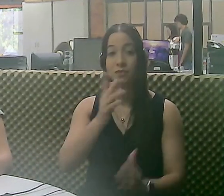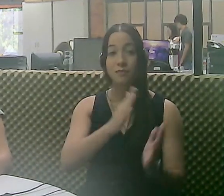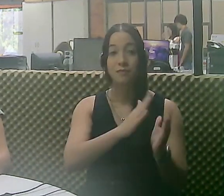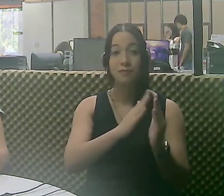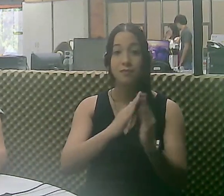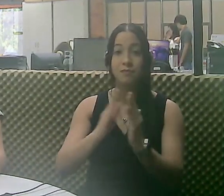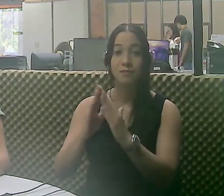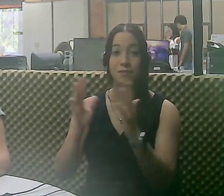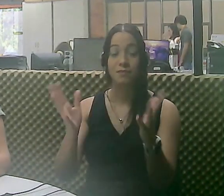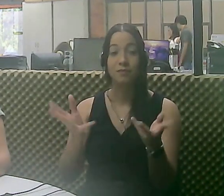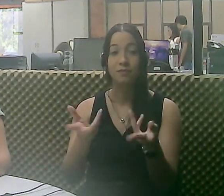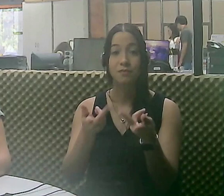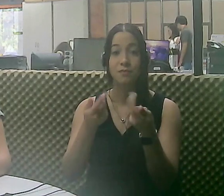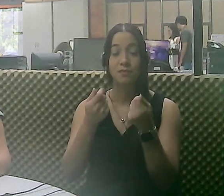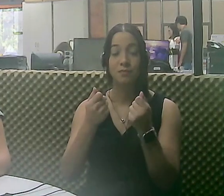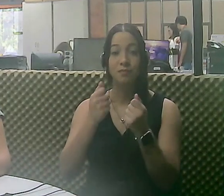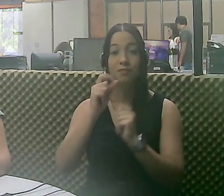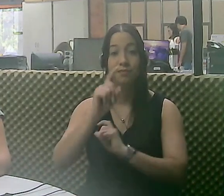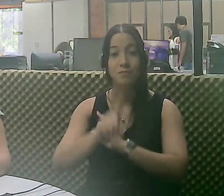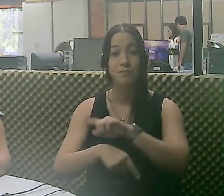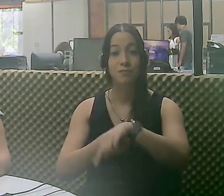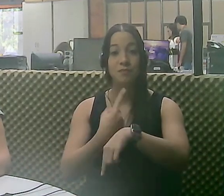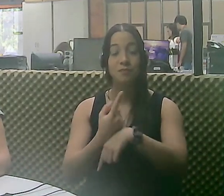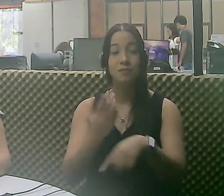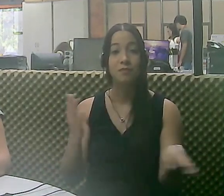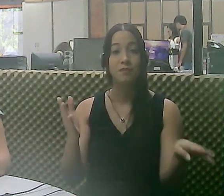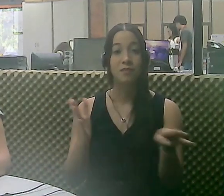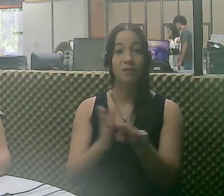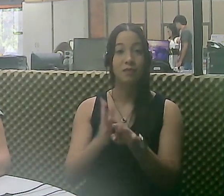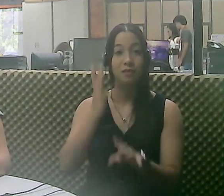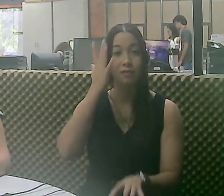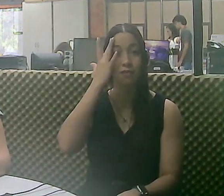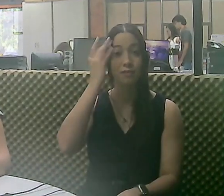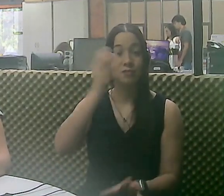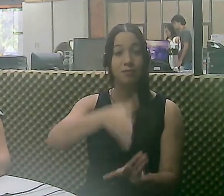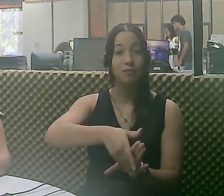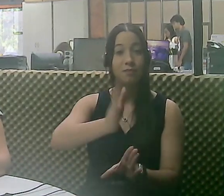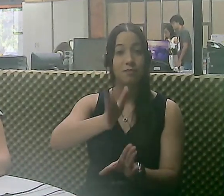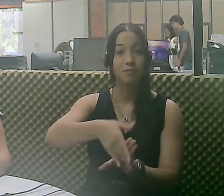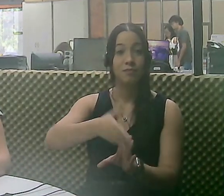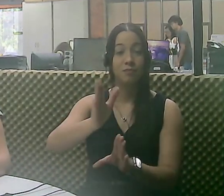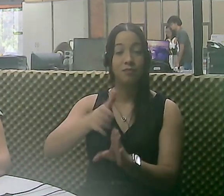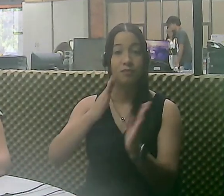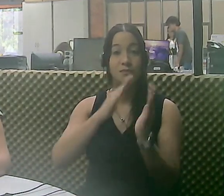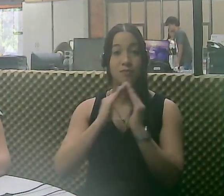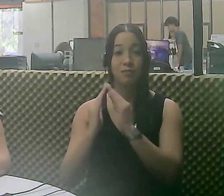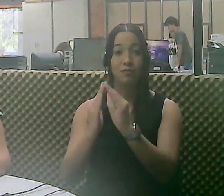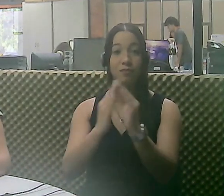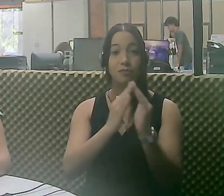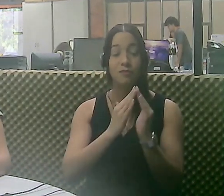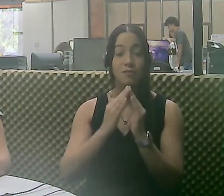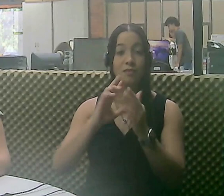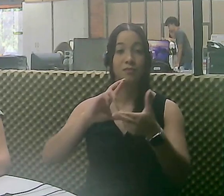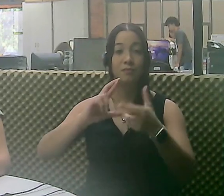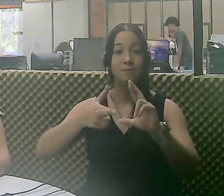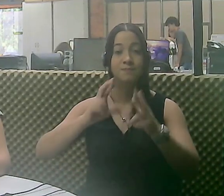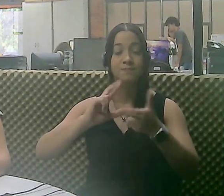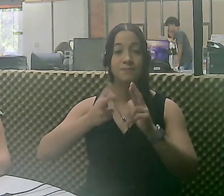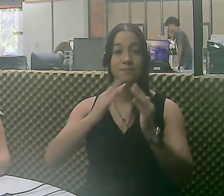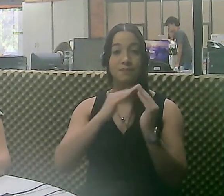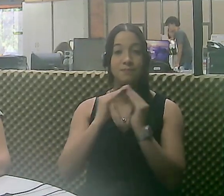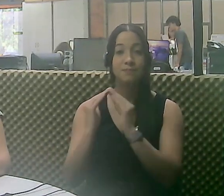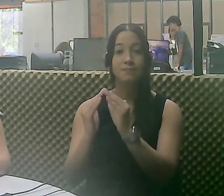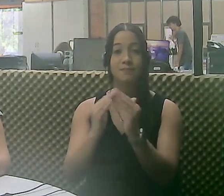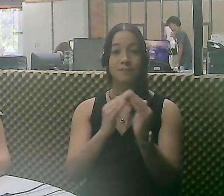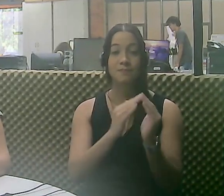bairro Maravilha. A iniciativa, que vai até amanhã, propõe orientar os moradores sobre o recolhimento dos recicláveis. No bairro,